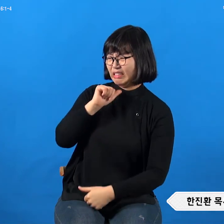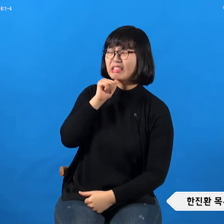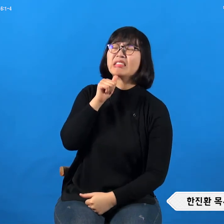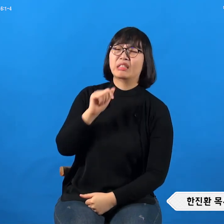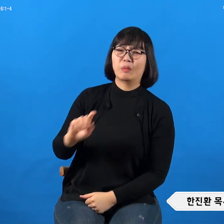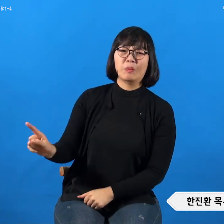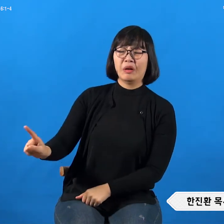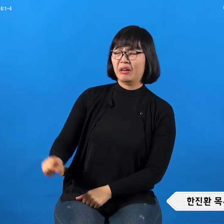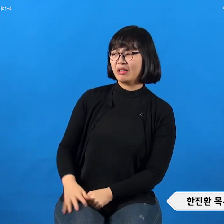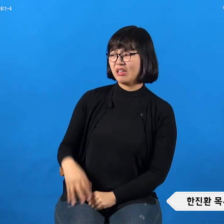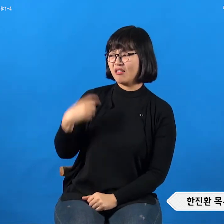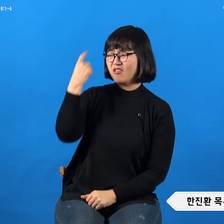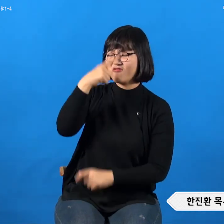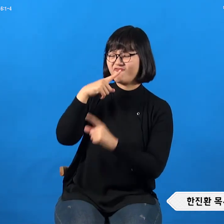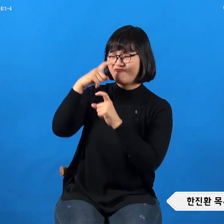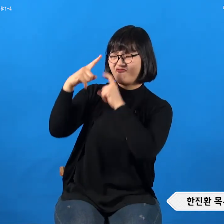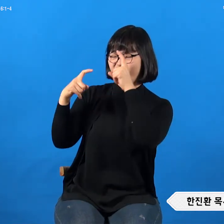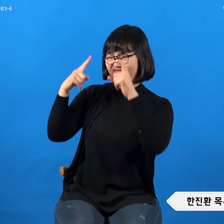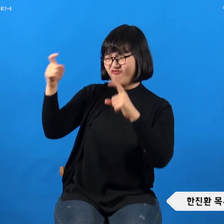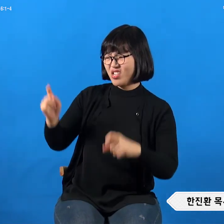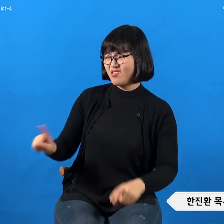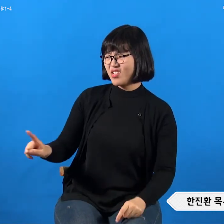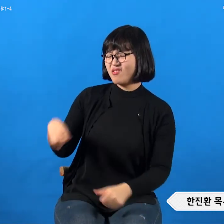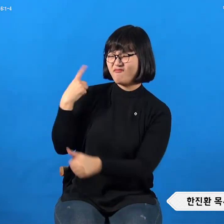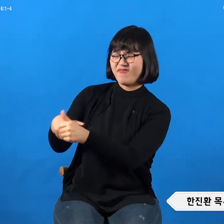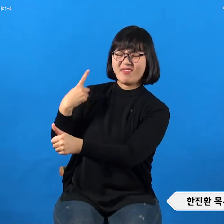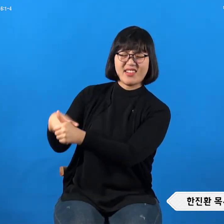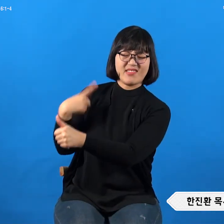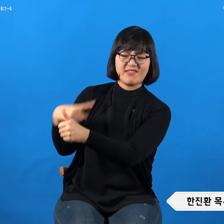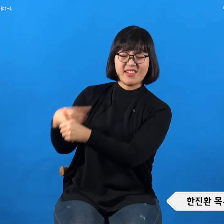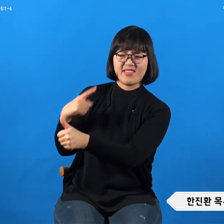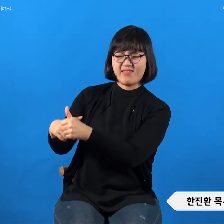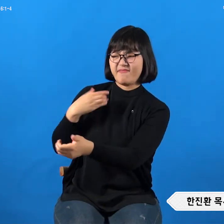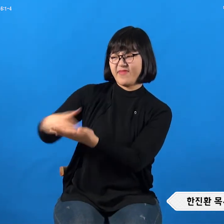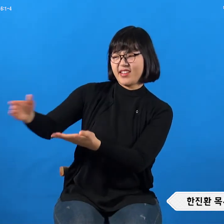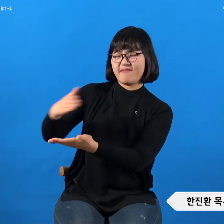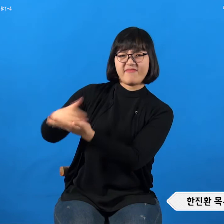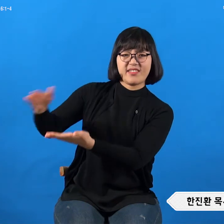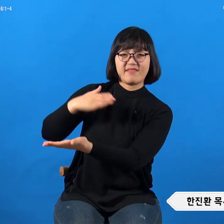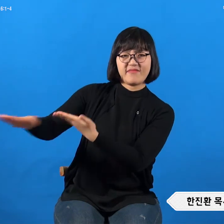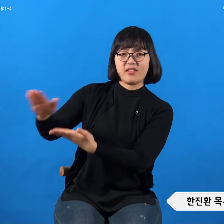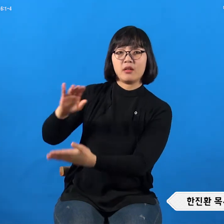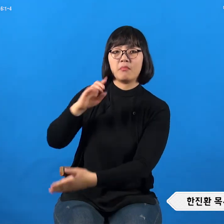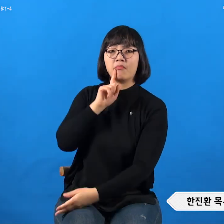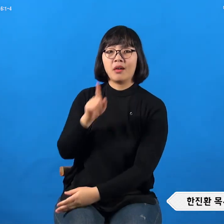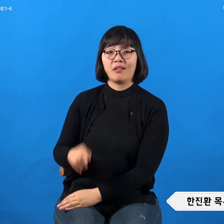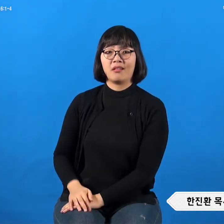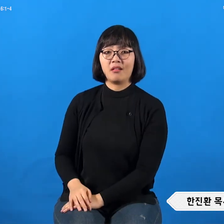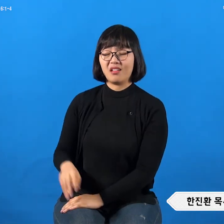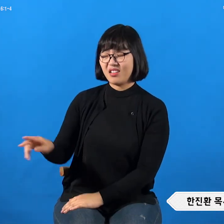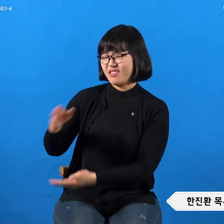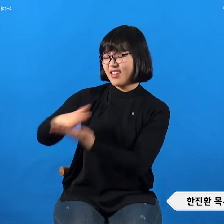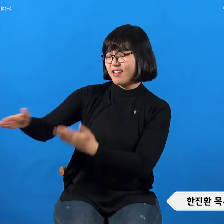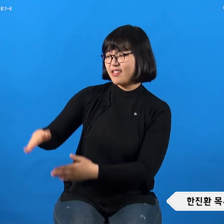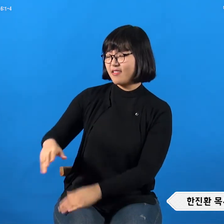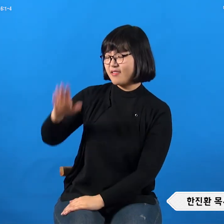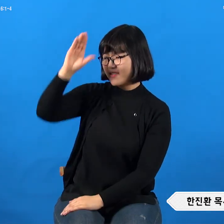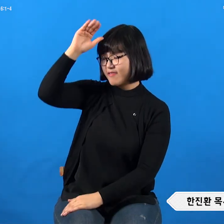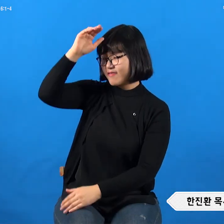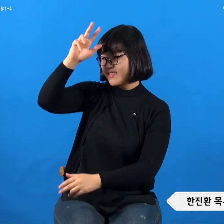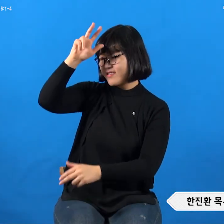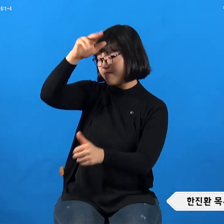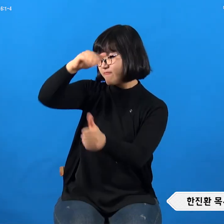있으니까 험악해지면서 그냥 욕설을 퍼붓는 것이 아니겠습니까? 썩 꺼지지 않으면 폴리스를 부르겠다고